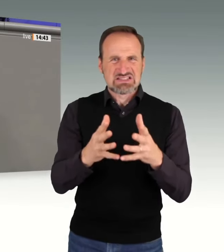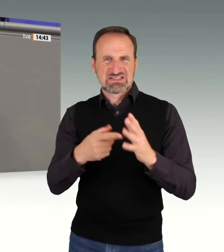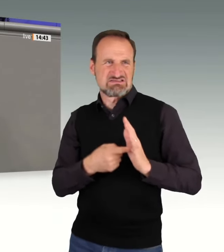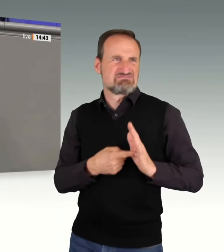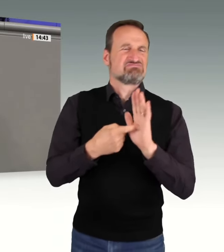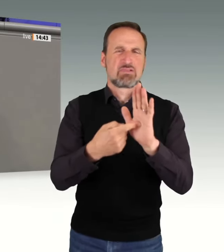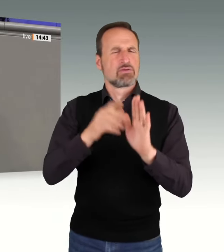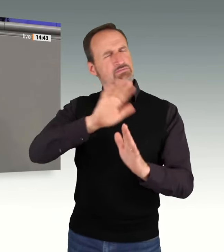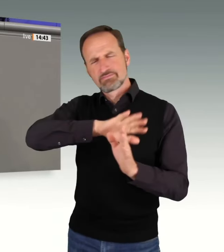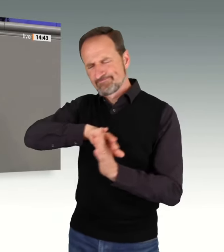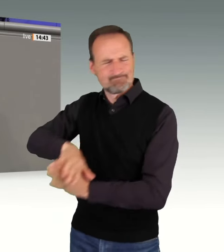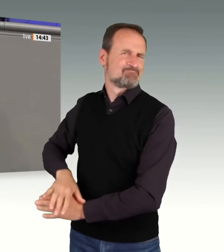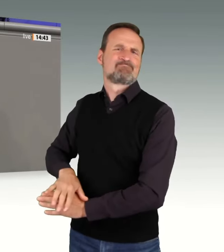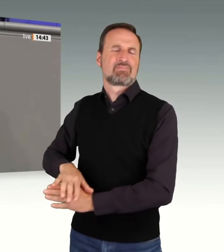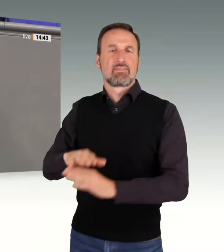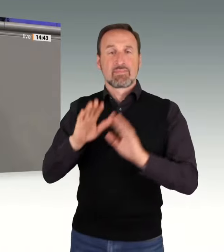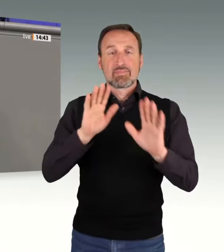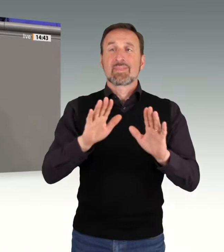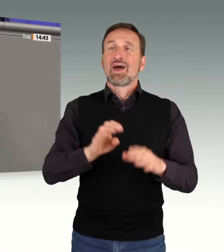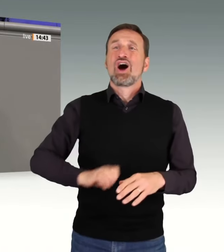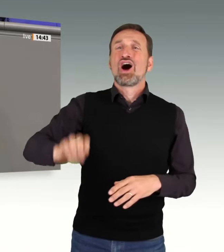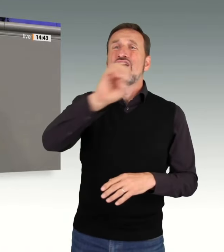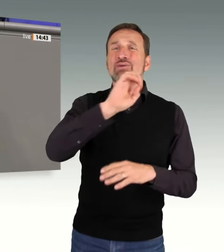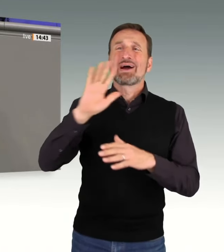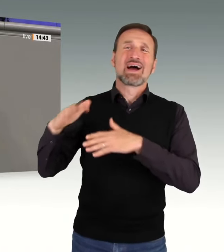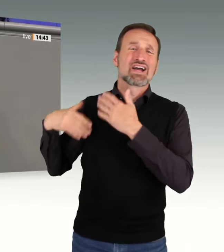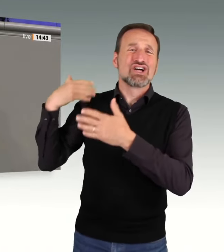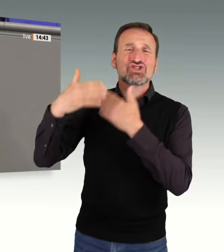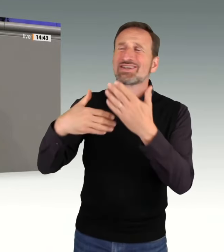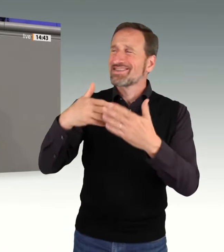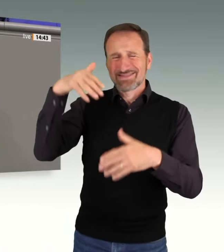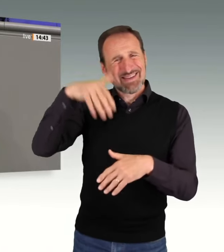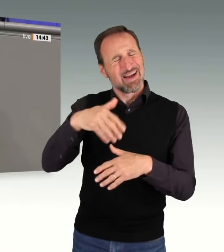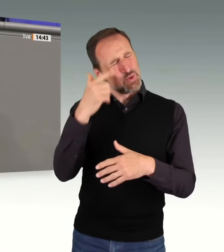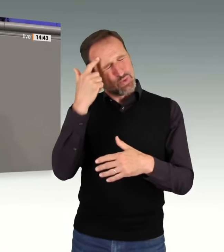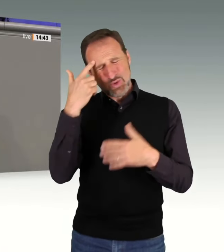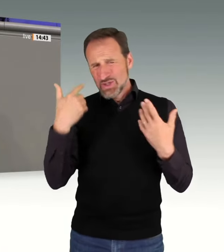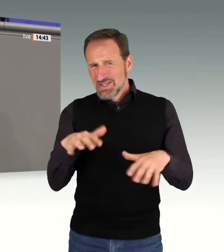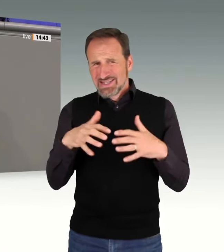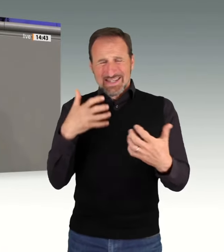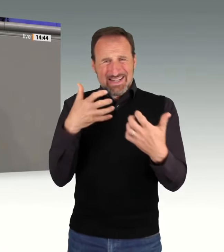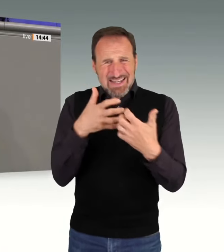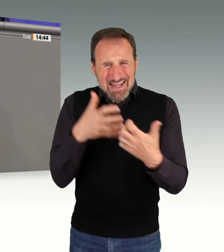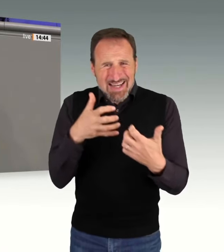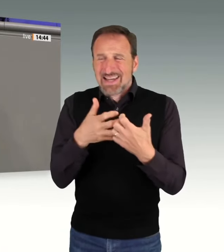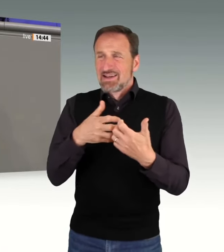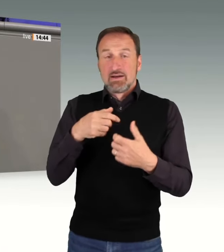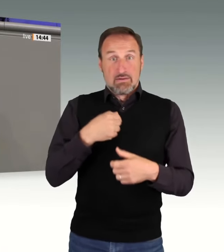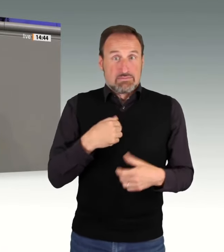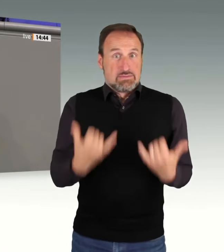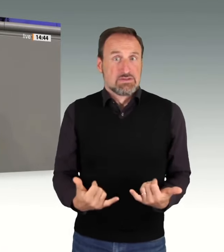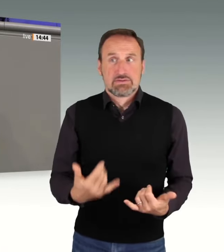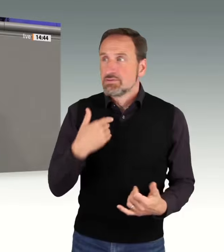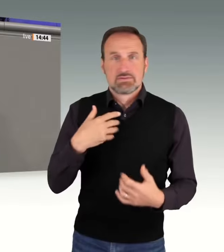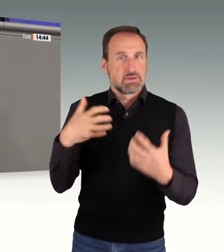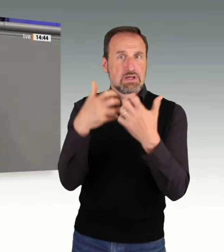Fehler der europäischen Geschichte zu korrigieren, diesen Krieg, der auf unserem Kontinent tobt